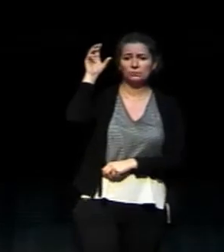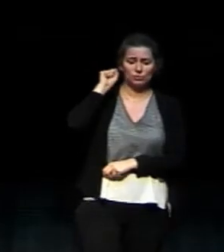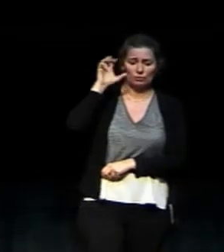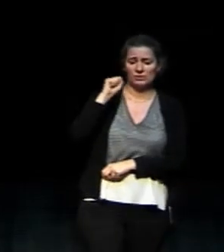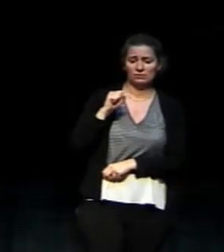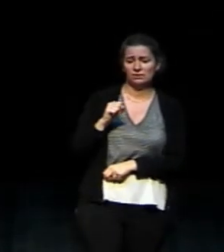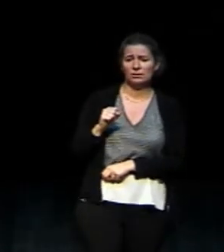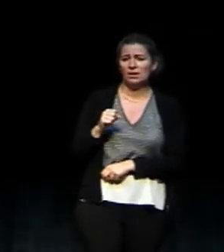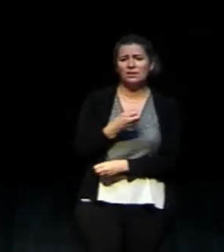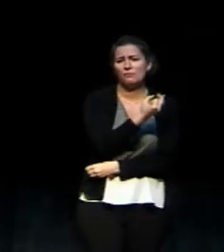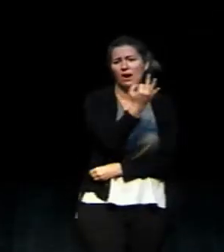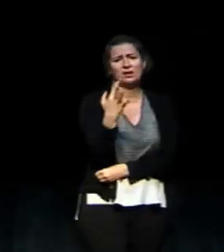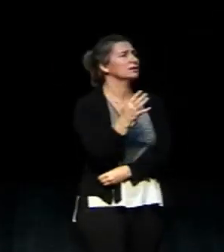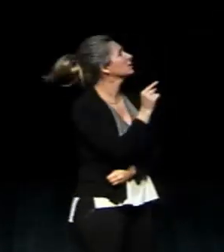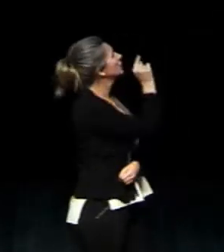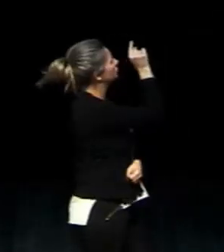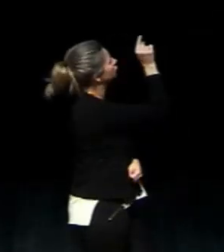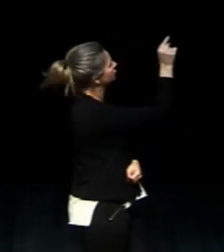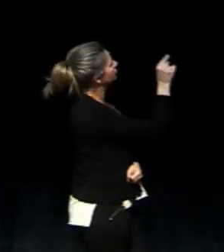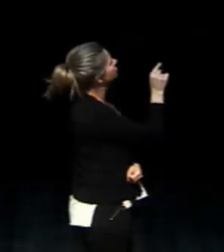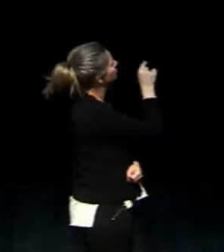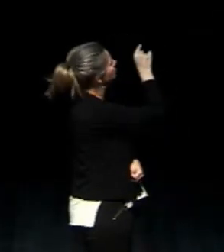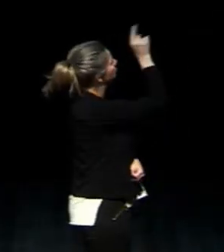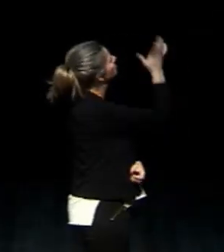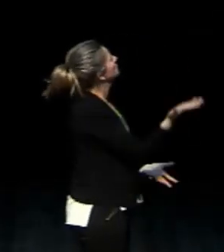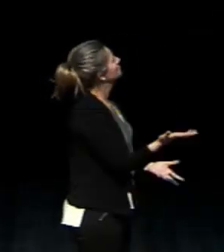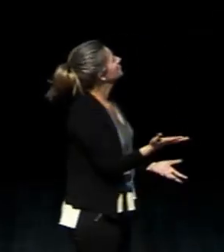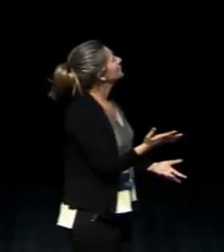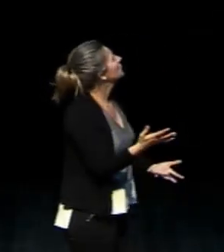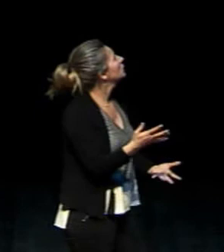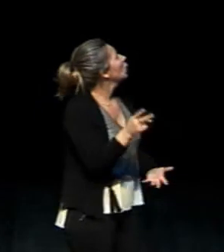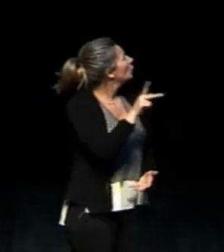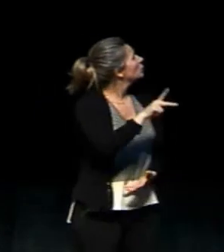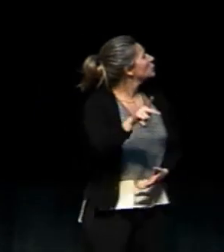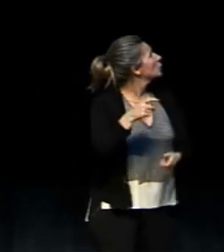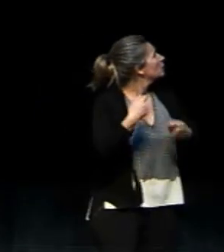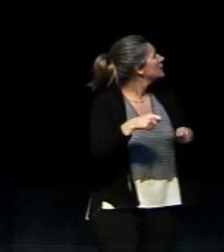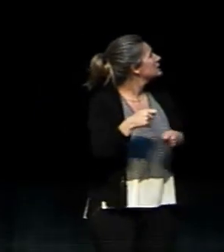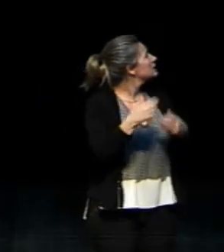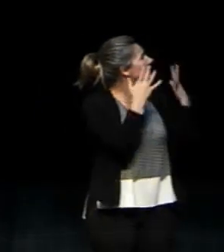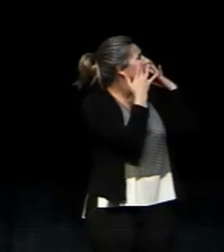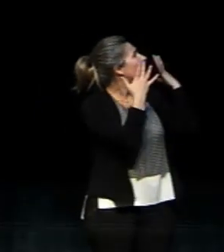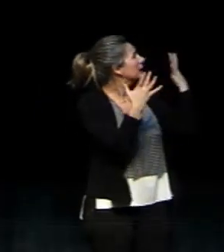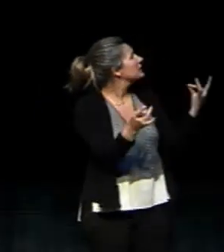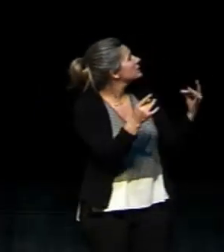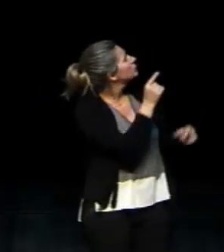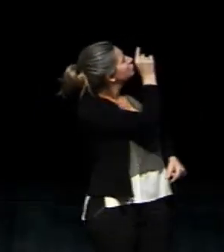E quais são as dificuldades desses alunos ouvintes? Bom, são várias, como vocês podem ver aqui. O professor ele